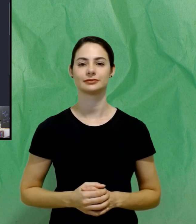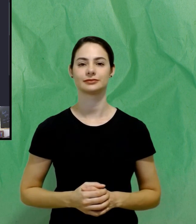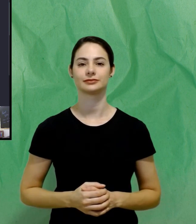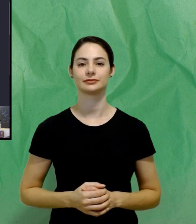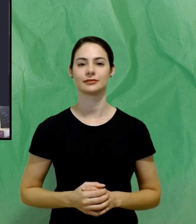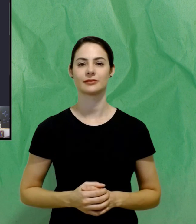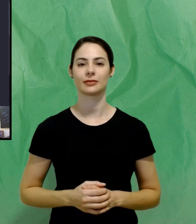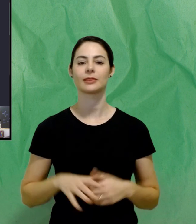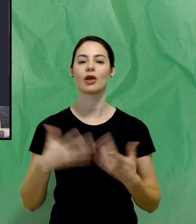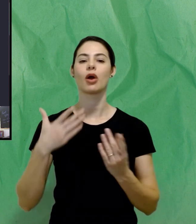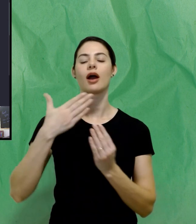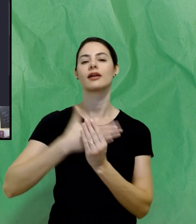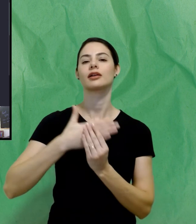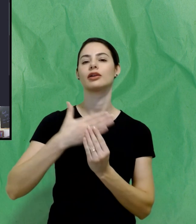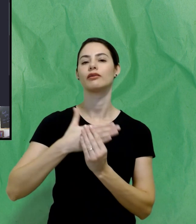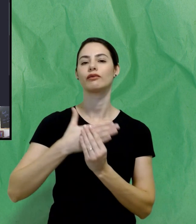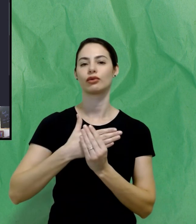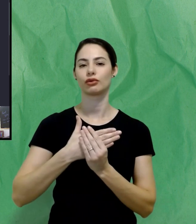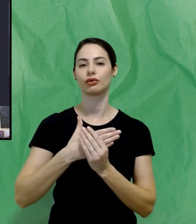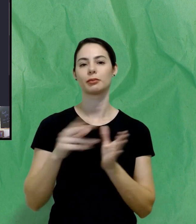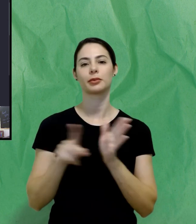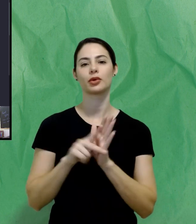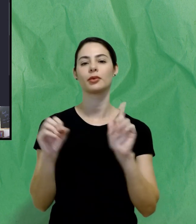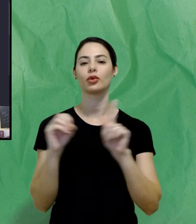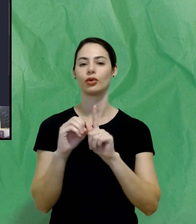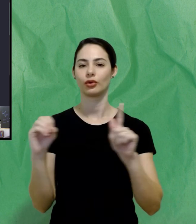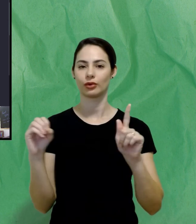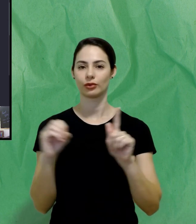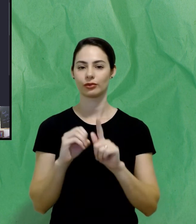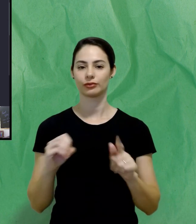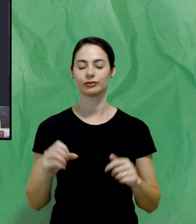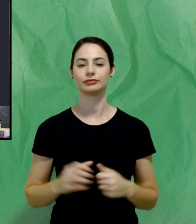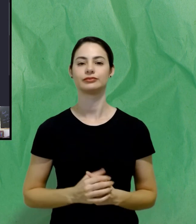qual que é o arquivo, né, de serviço do Google dele?